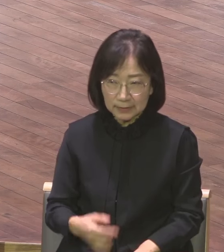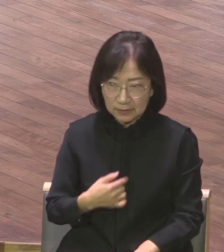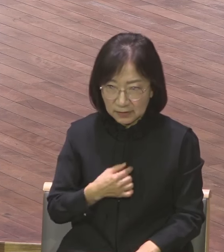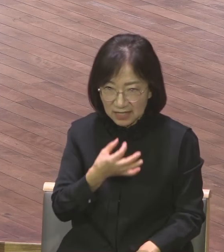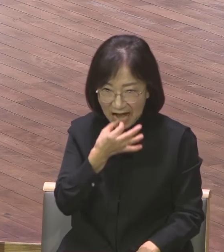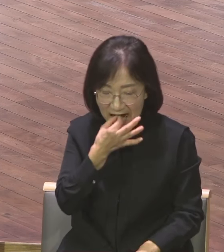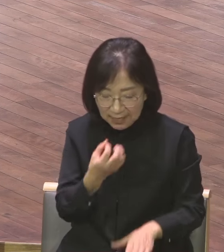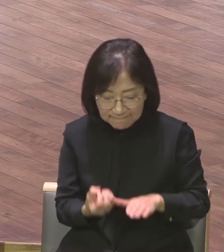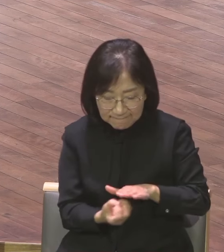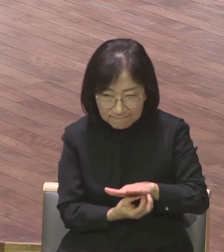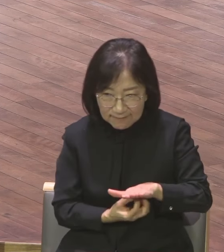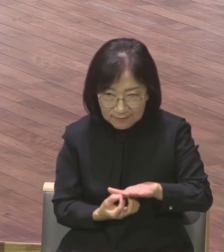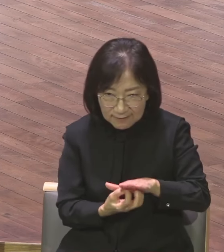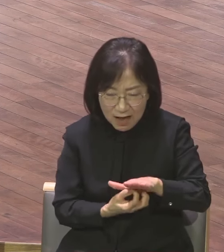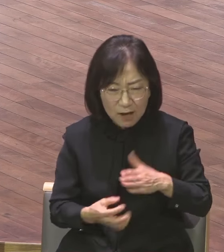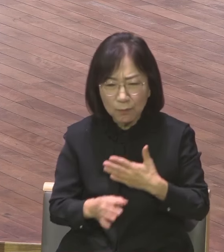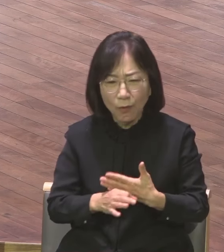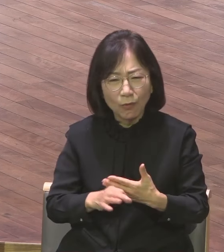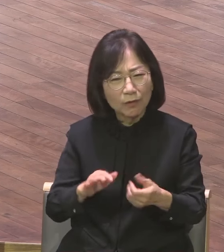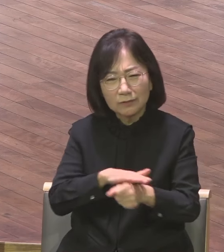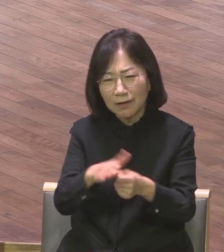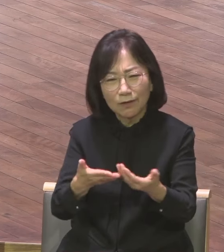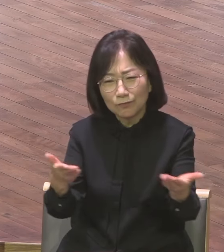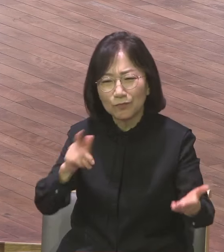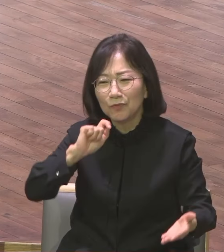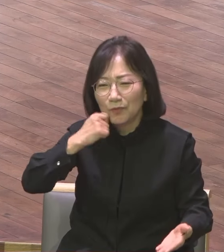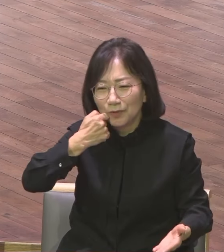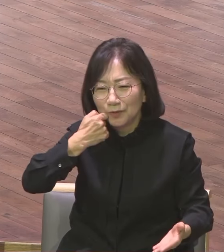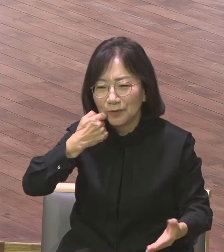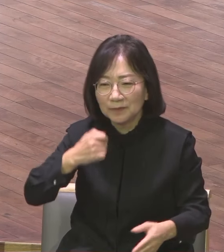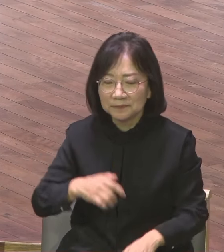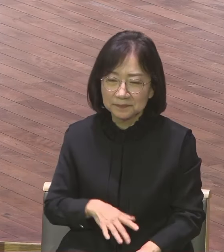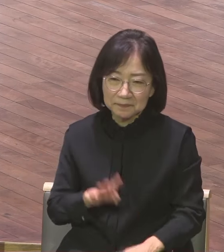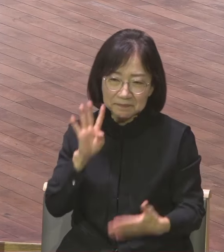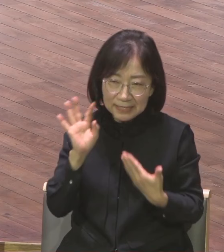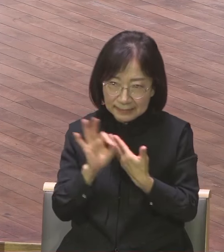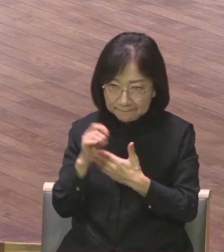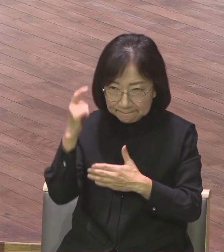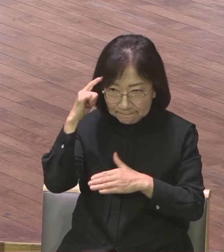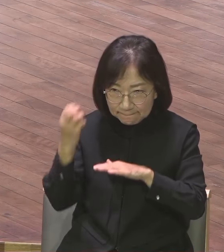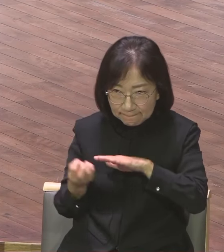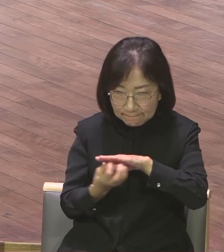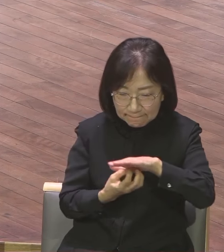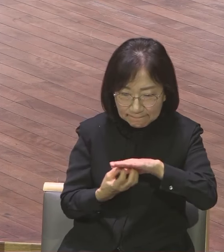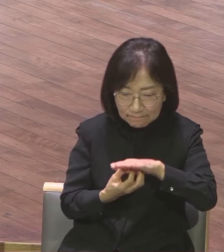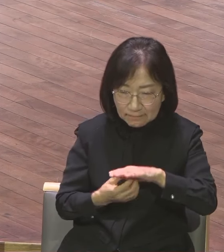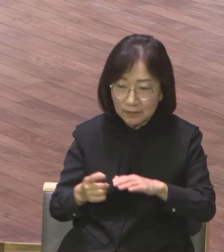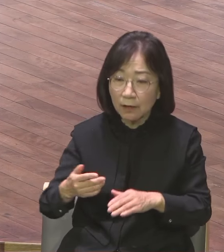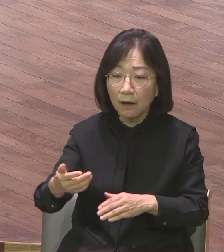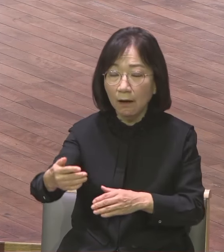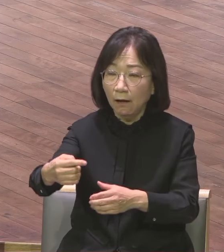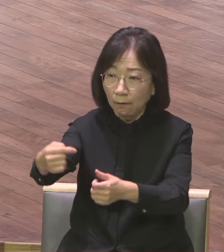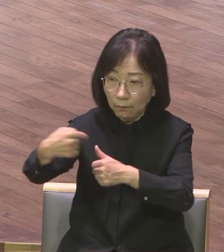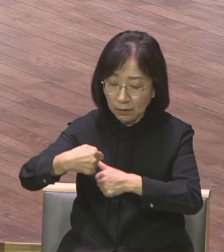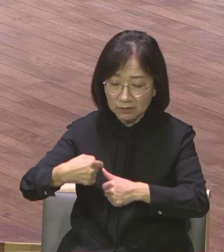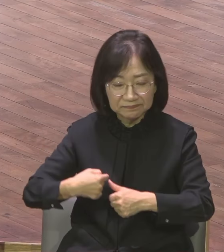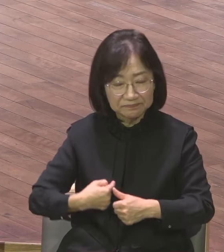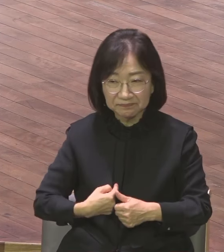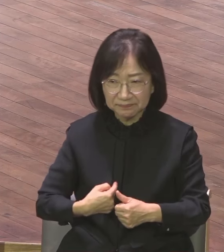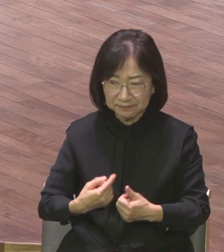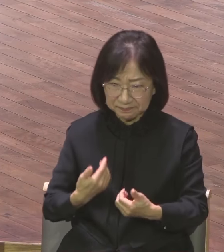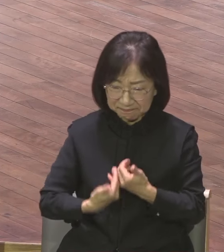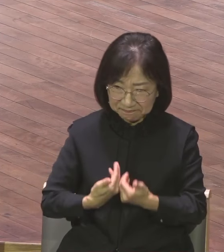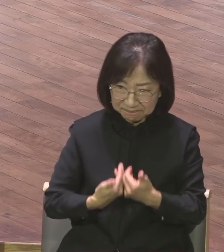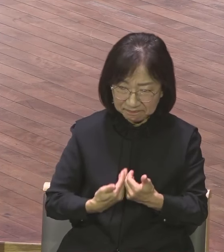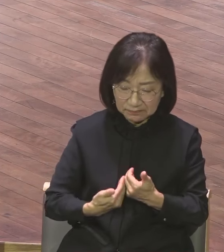되지. 내 어떤 계획과 내 계획이 있는 날 그거 안 맞으면 안 하지요. 불편해서 안 만나지요. 그런